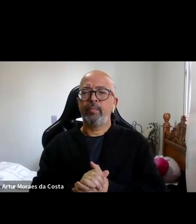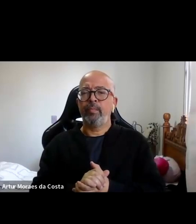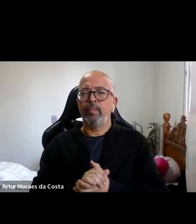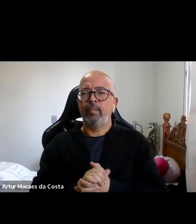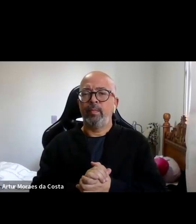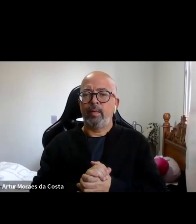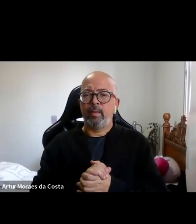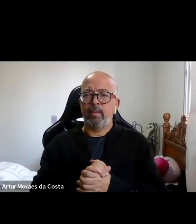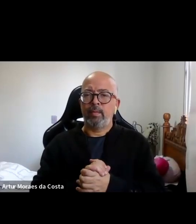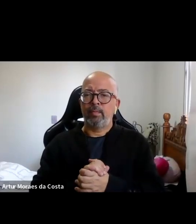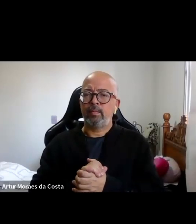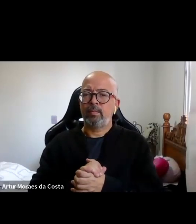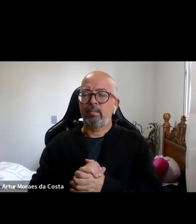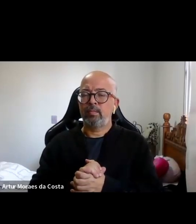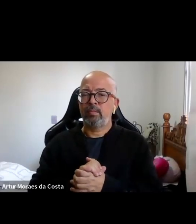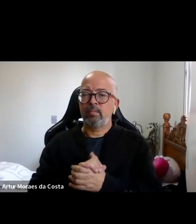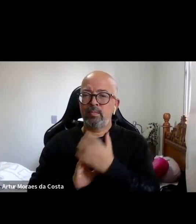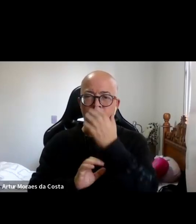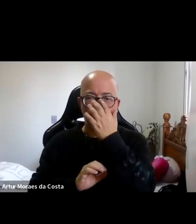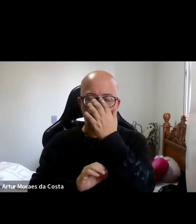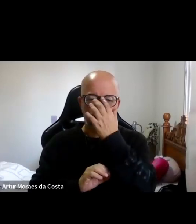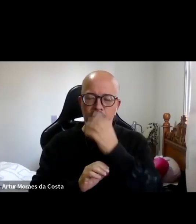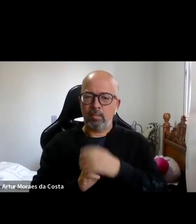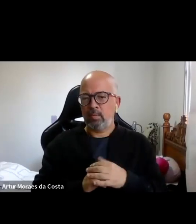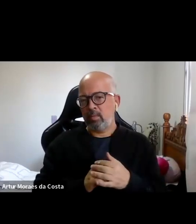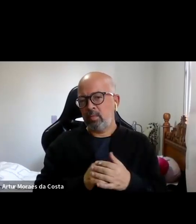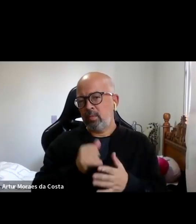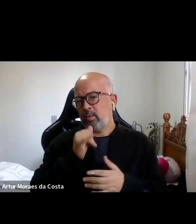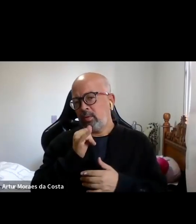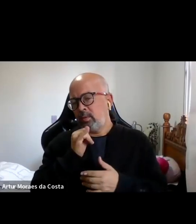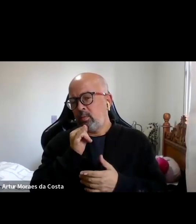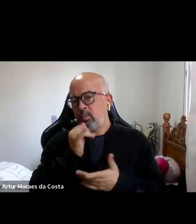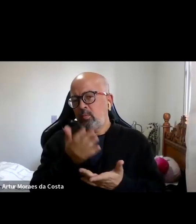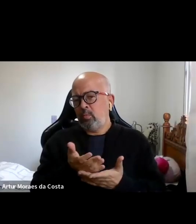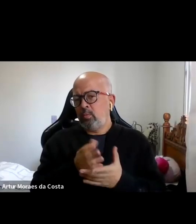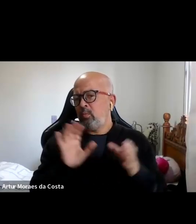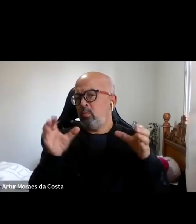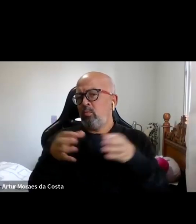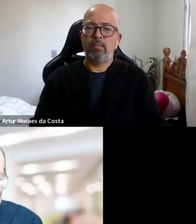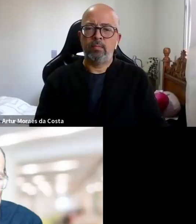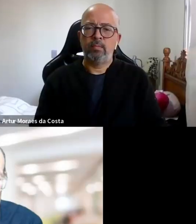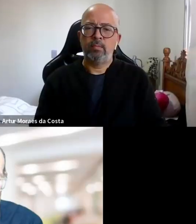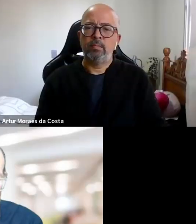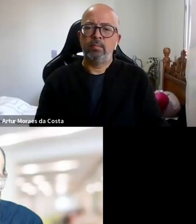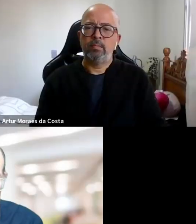sensaciones que sean agradables y que puedan percibir fácilmente las personas con sordo